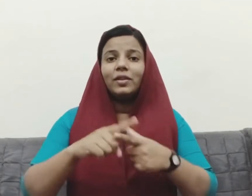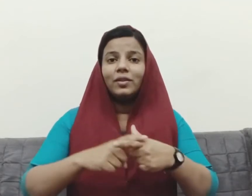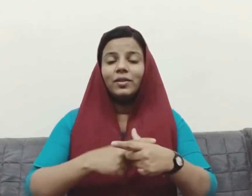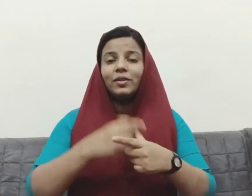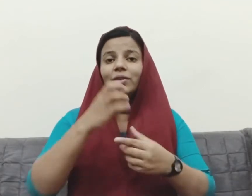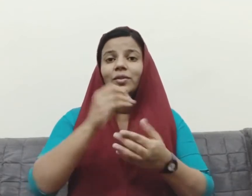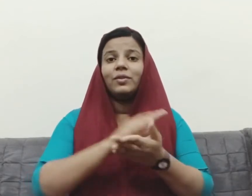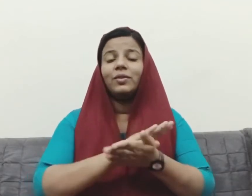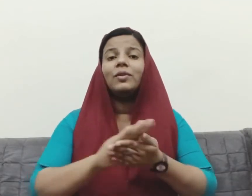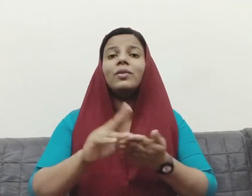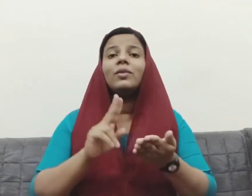യോഹന്നാൻ സ്നാപകൻ